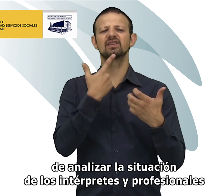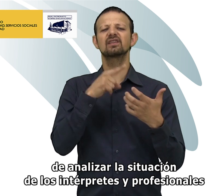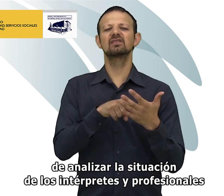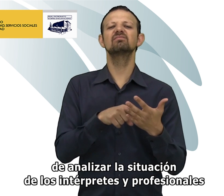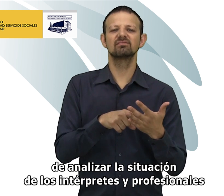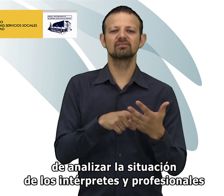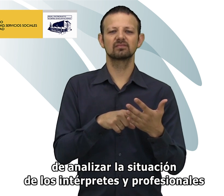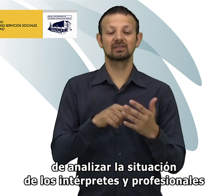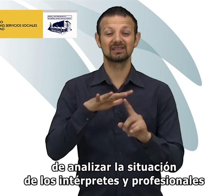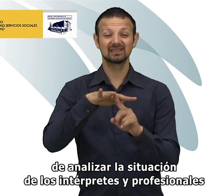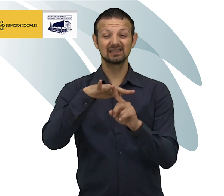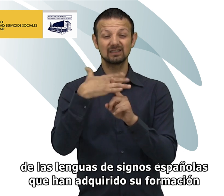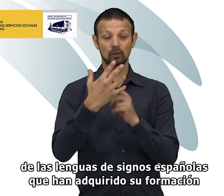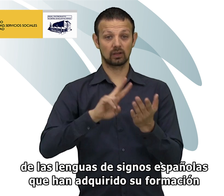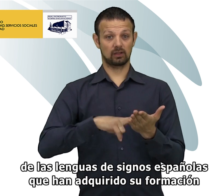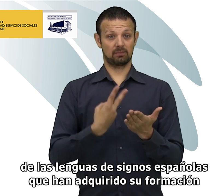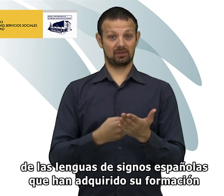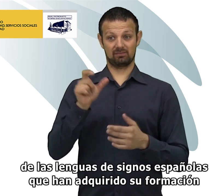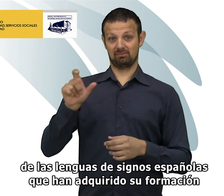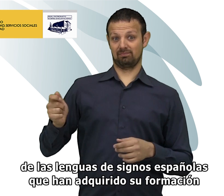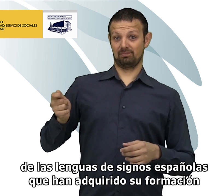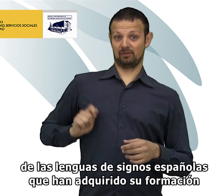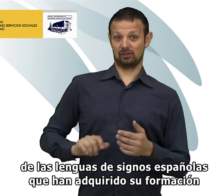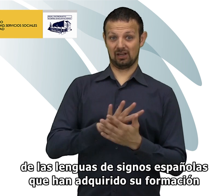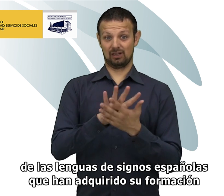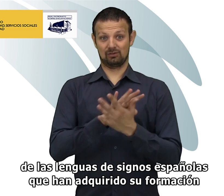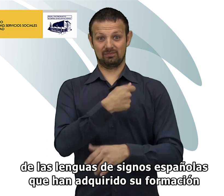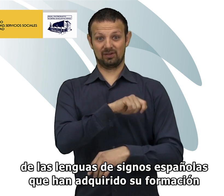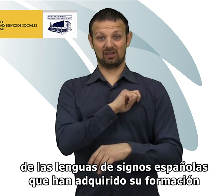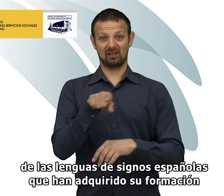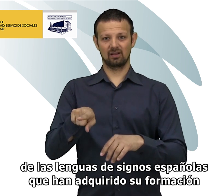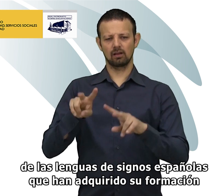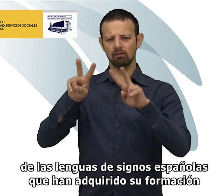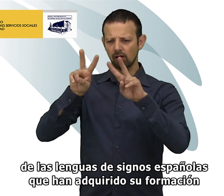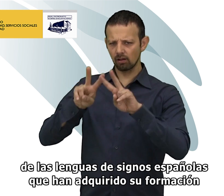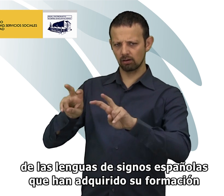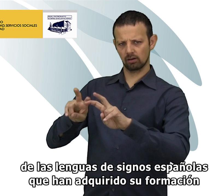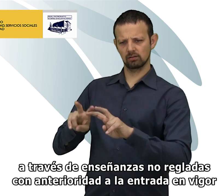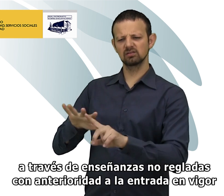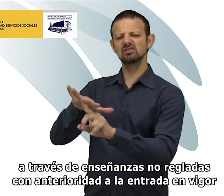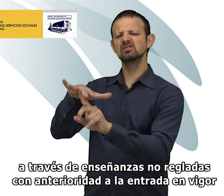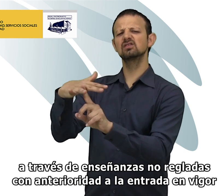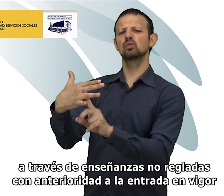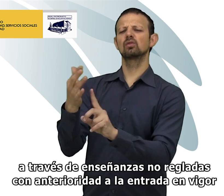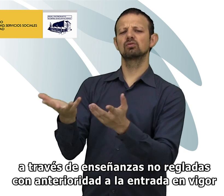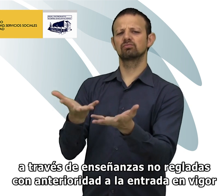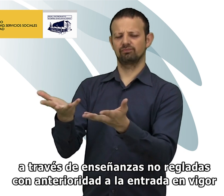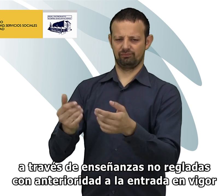profesionales de las lenguas de signos españolas que han adquirido su formación a través de enseñanzas no regladas con anterioridad